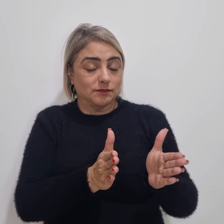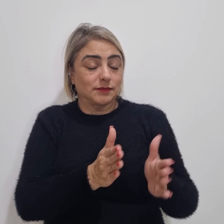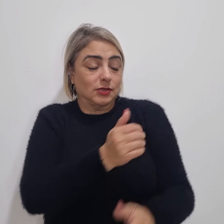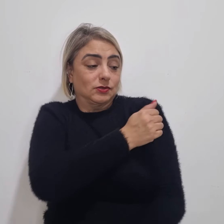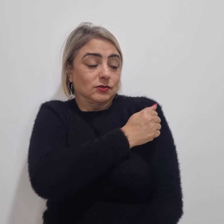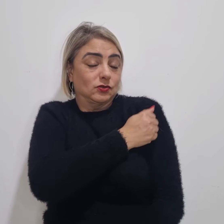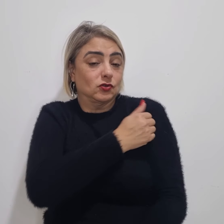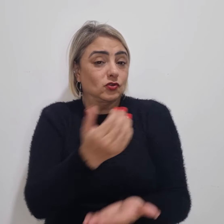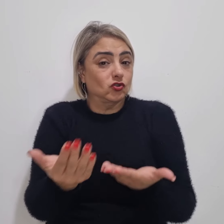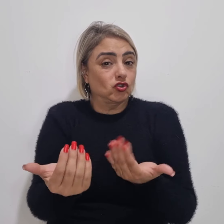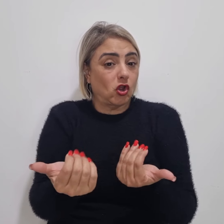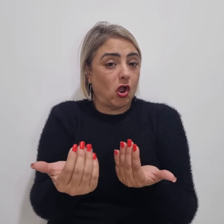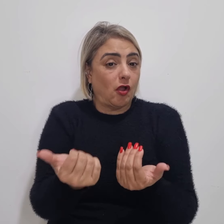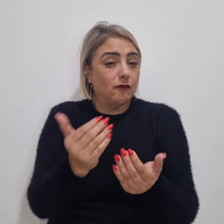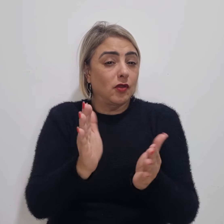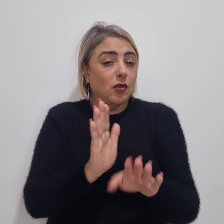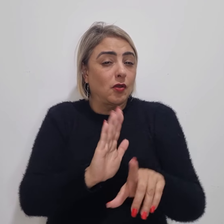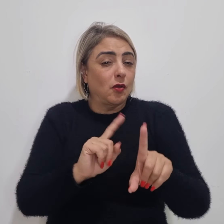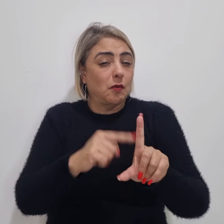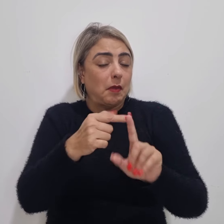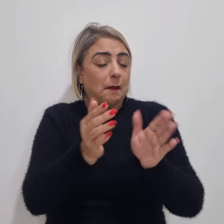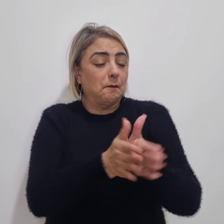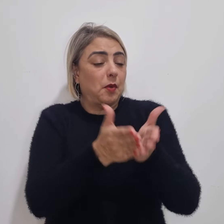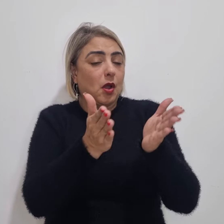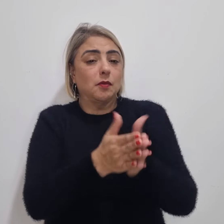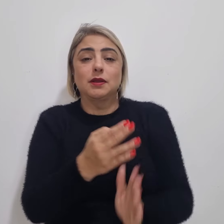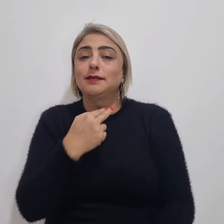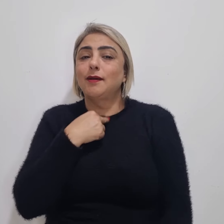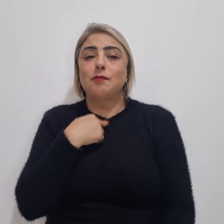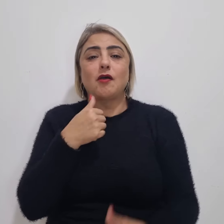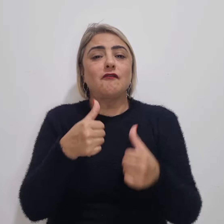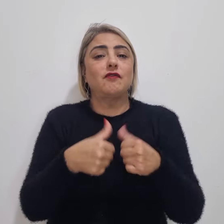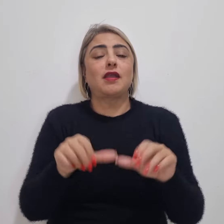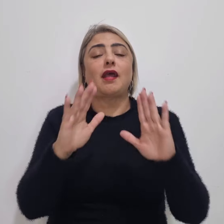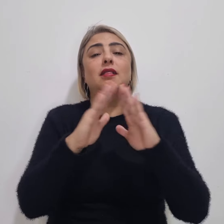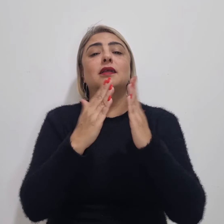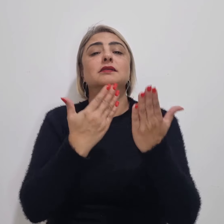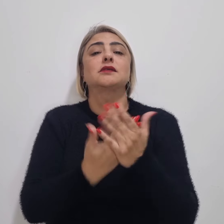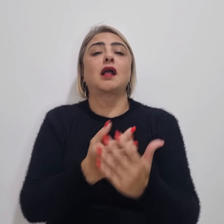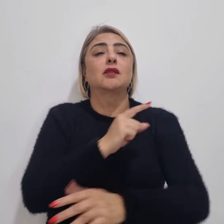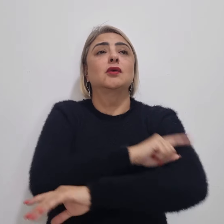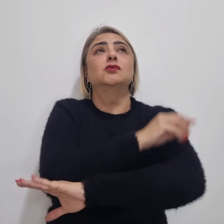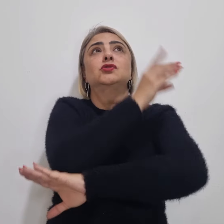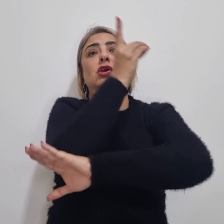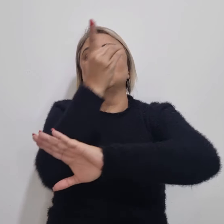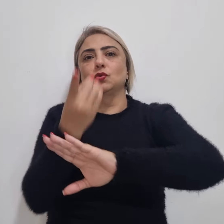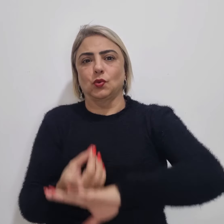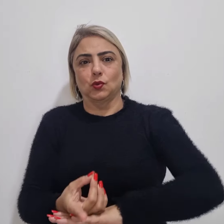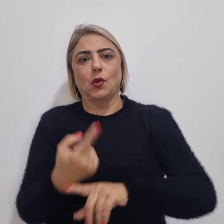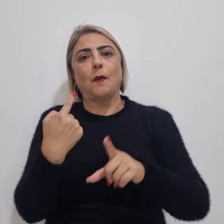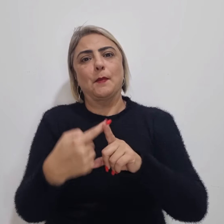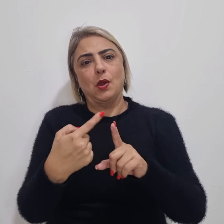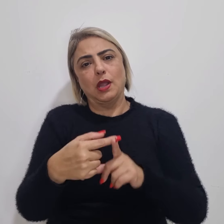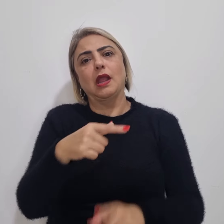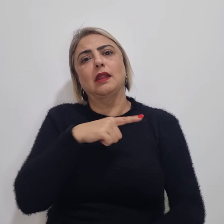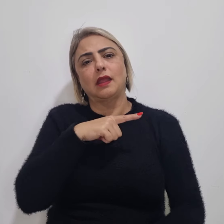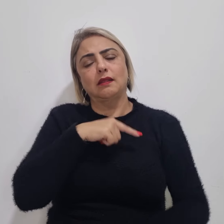especial os mais pobres, não podem ficar na escola o dia todo, porque tem que trabalhar,